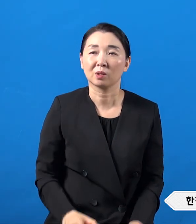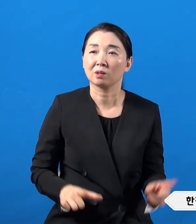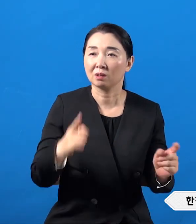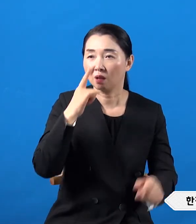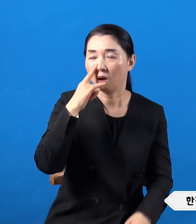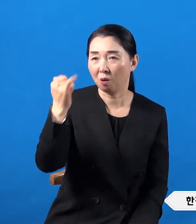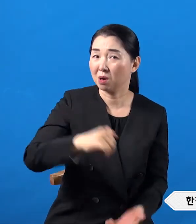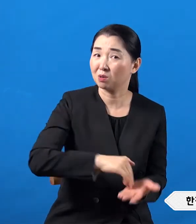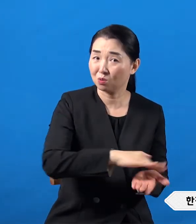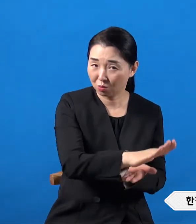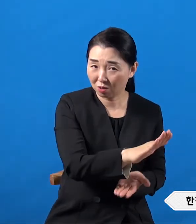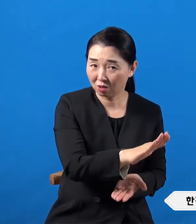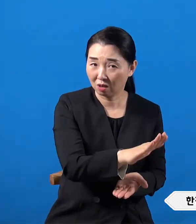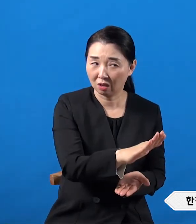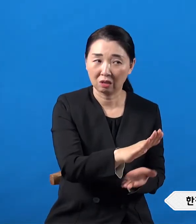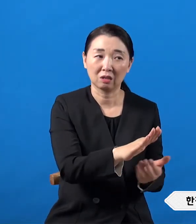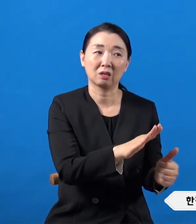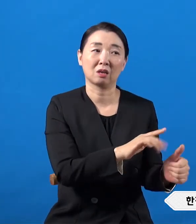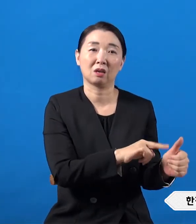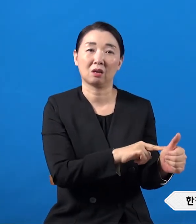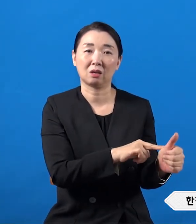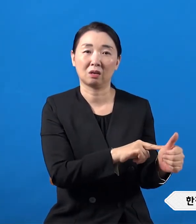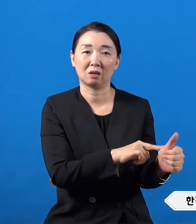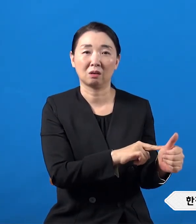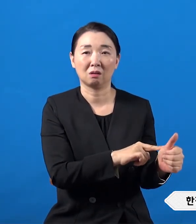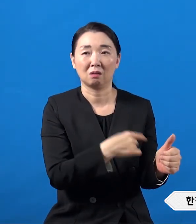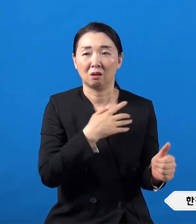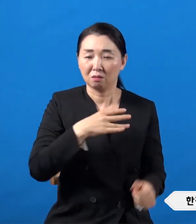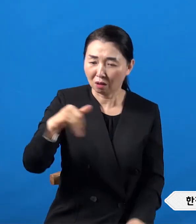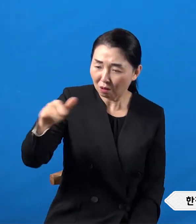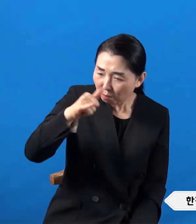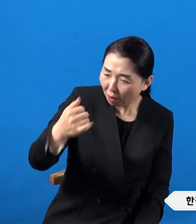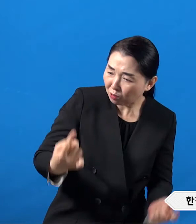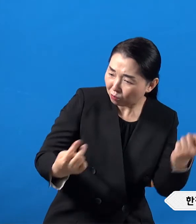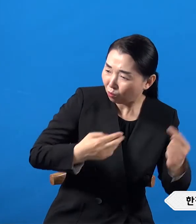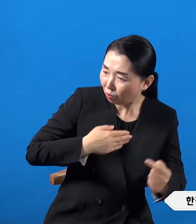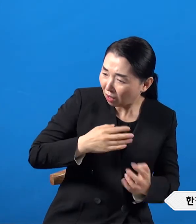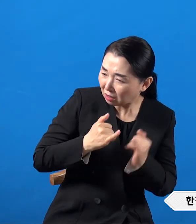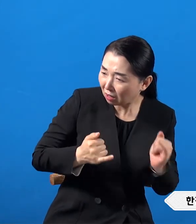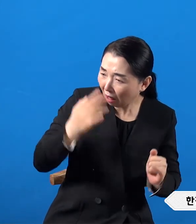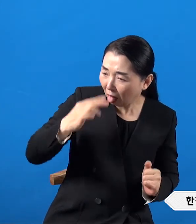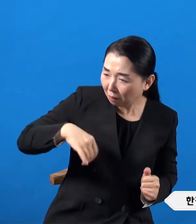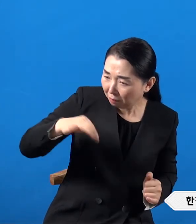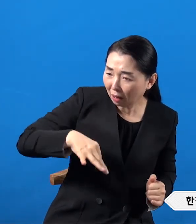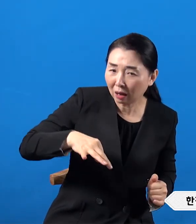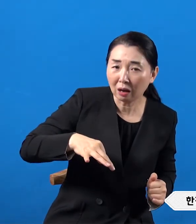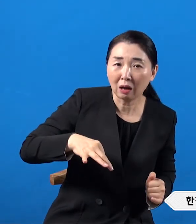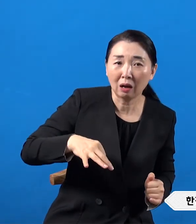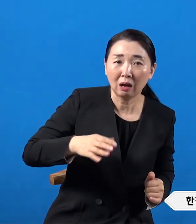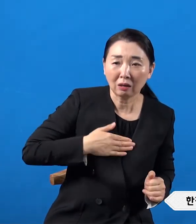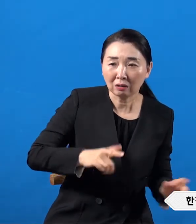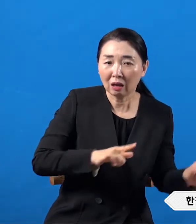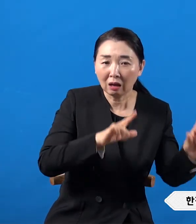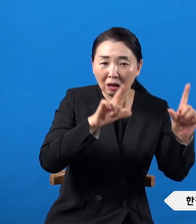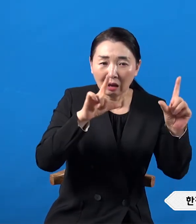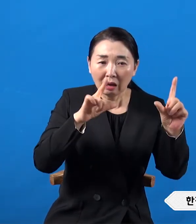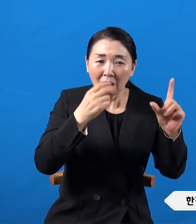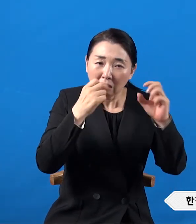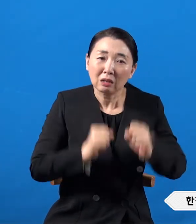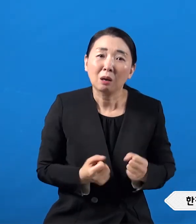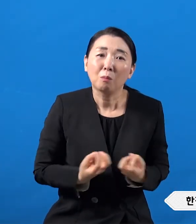그날 엄마에게 쫓겨나면서 이 아이가 나는 밥솥 맛도 못한 존재구나, 나 같은 게 살아서